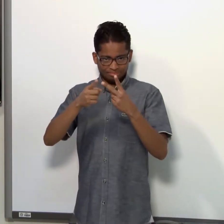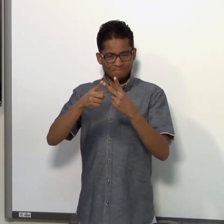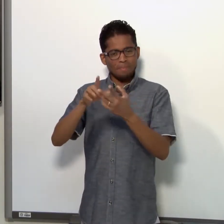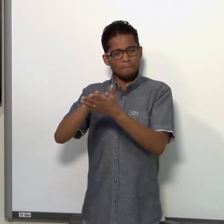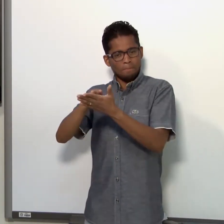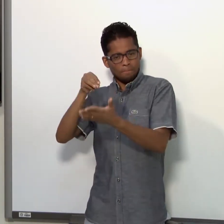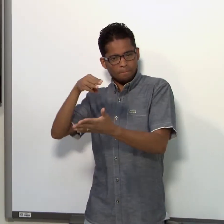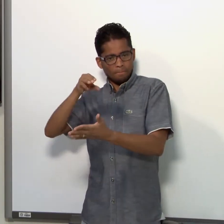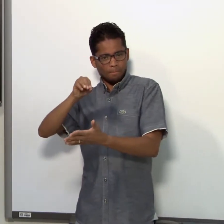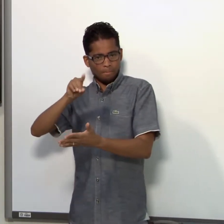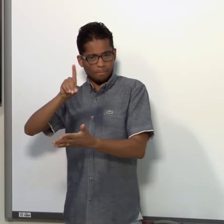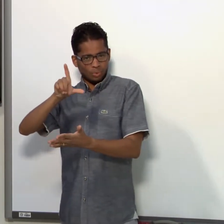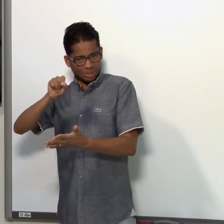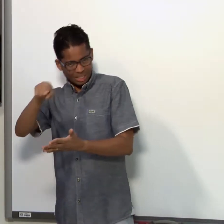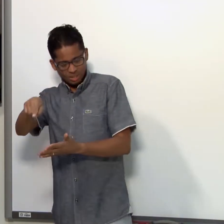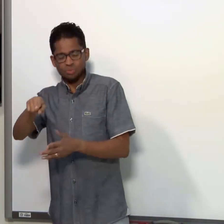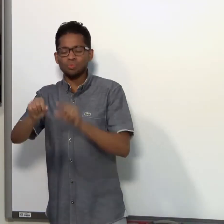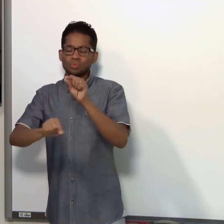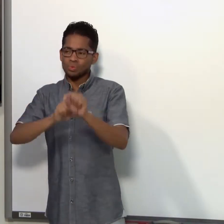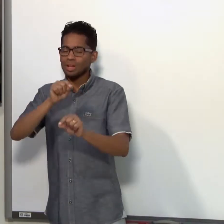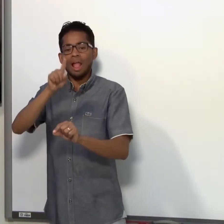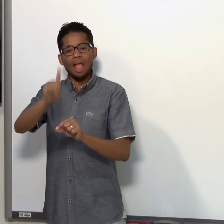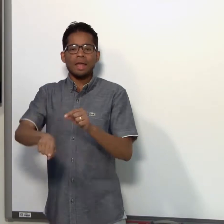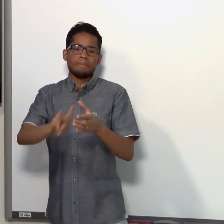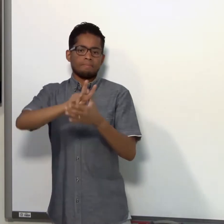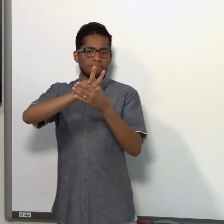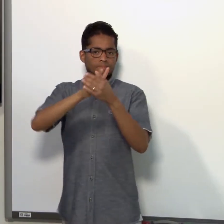Temos também o bilinguismo. Nosso segundo ponto.